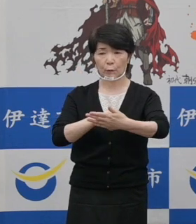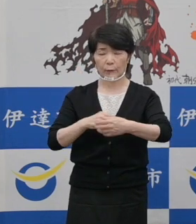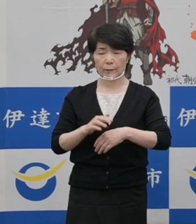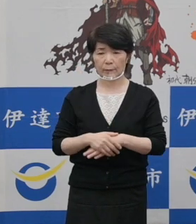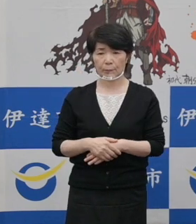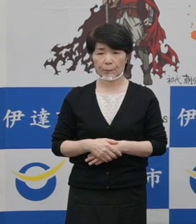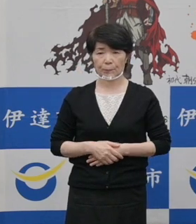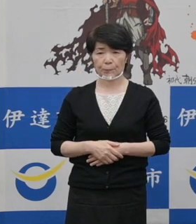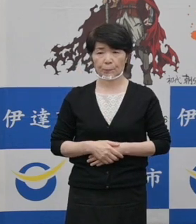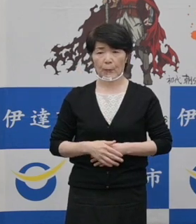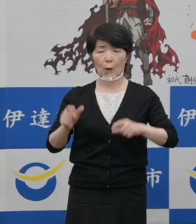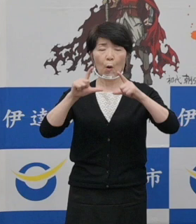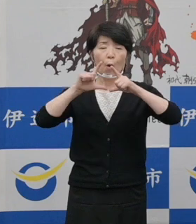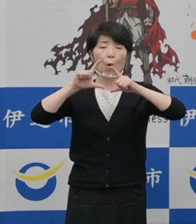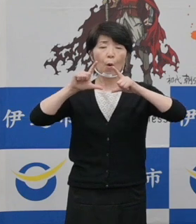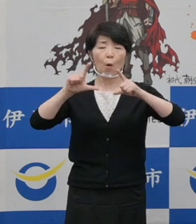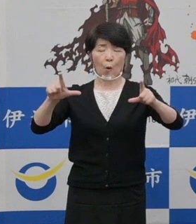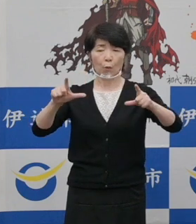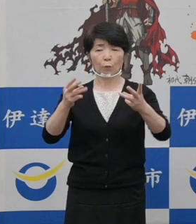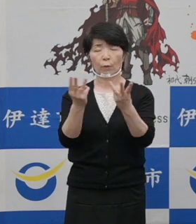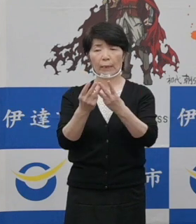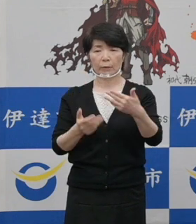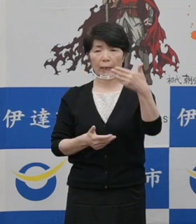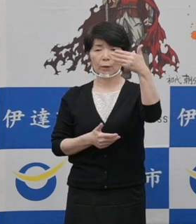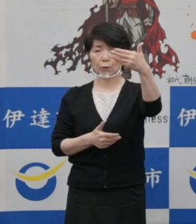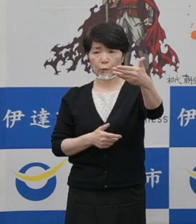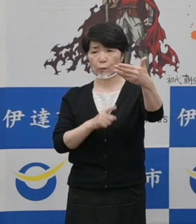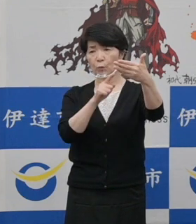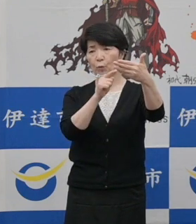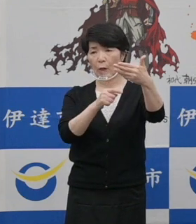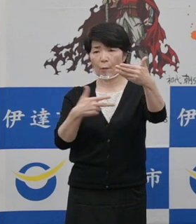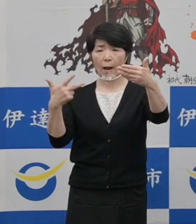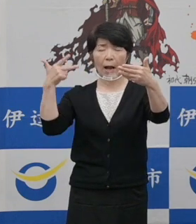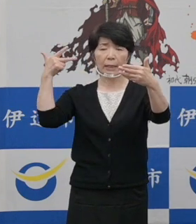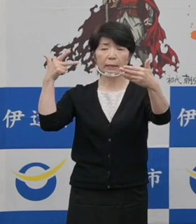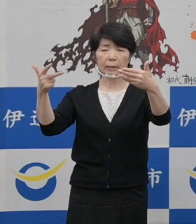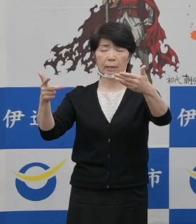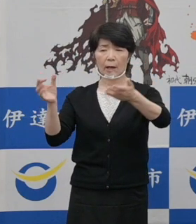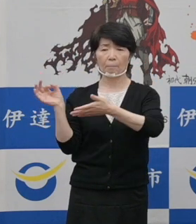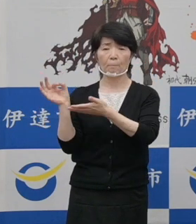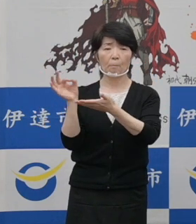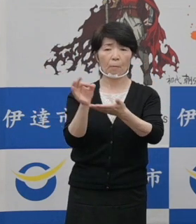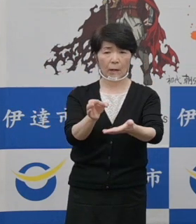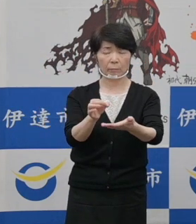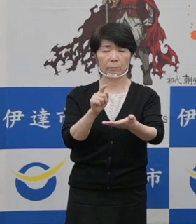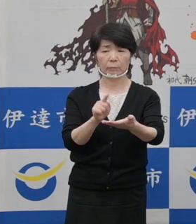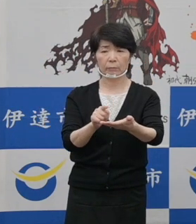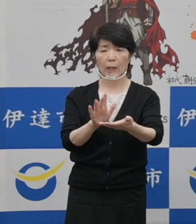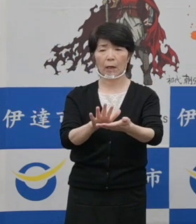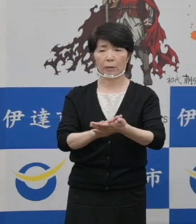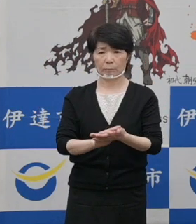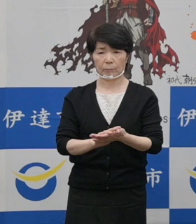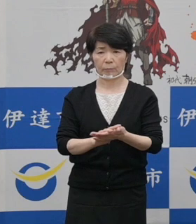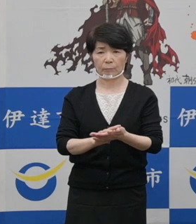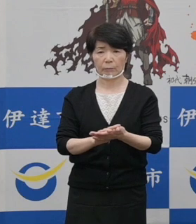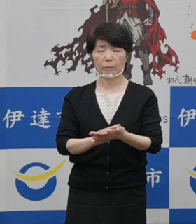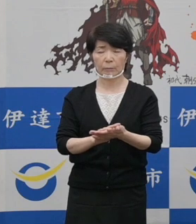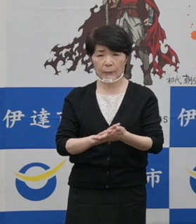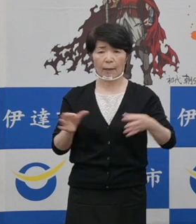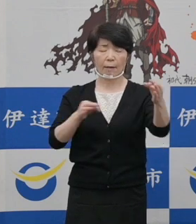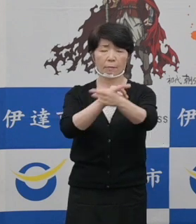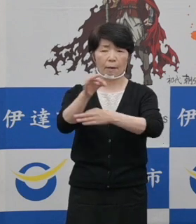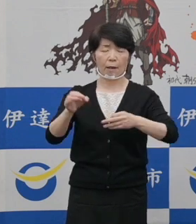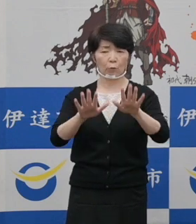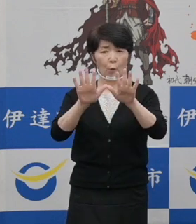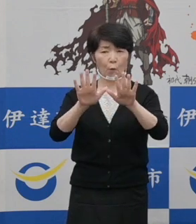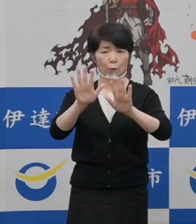して報告が9件、これにつきましては市が出資をしております法人の経営状況